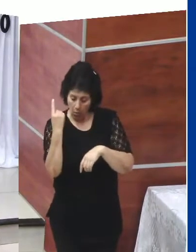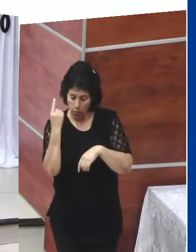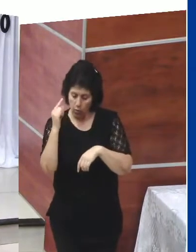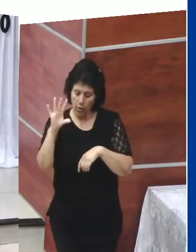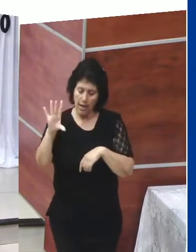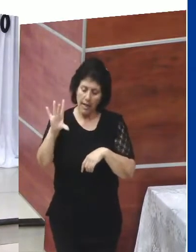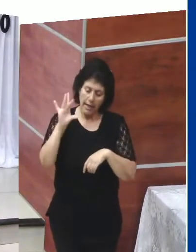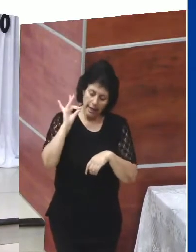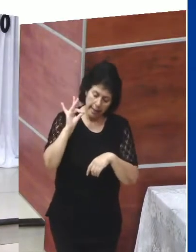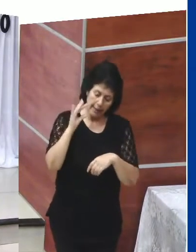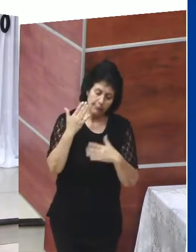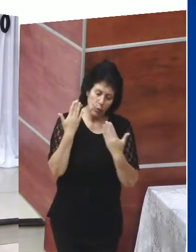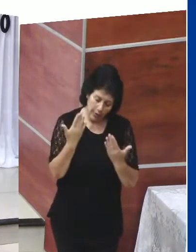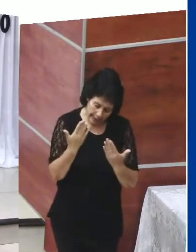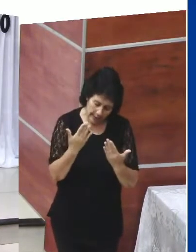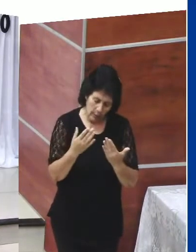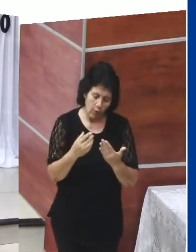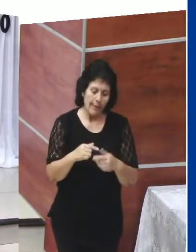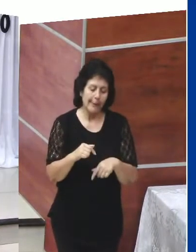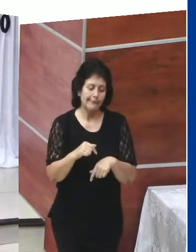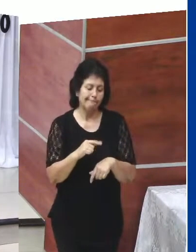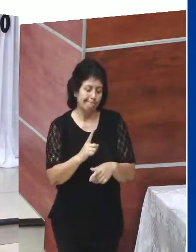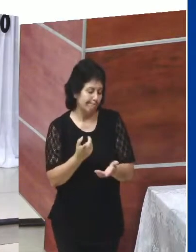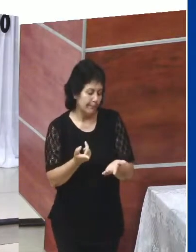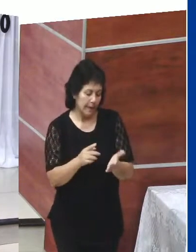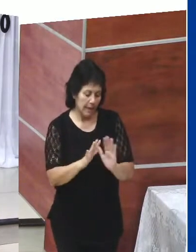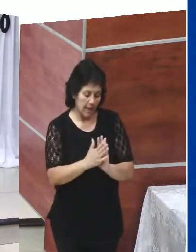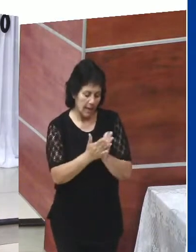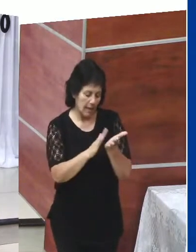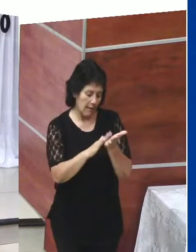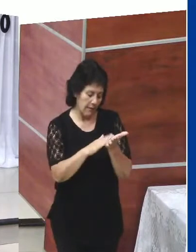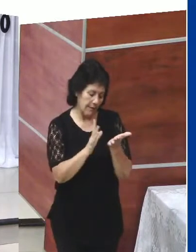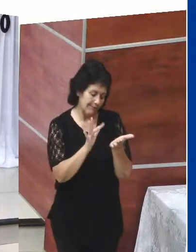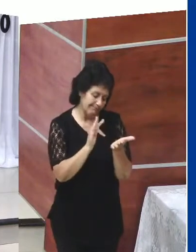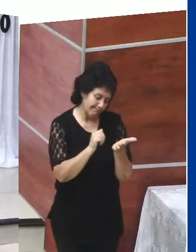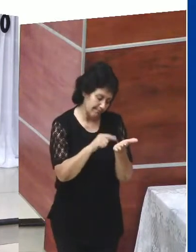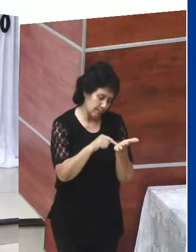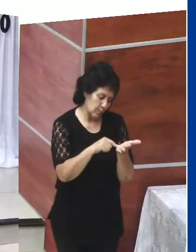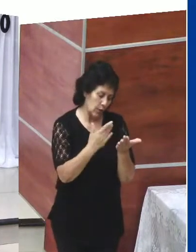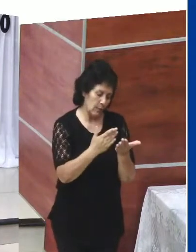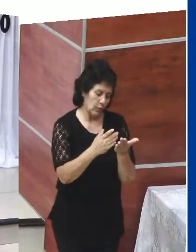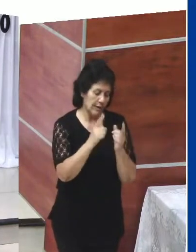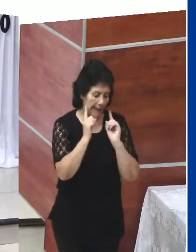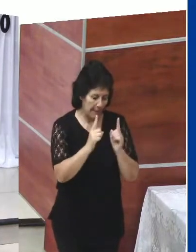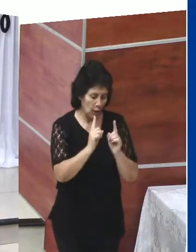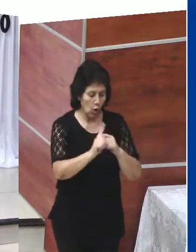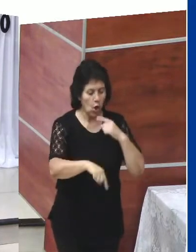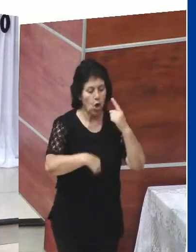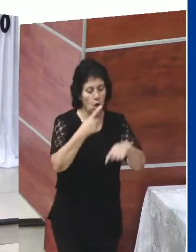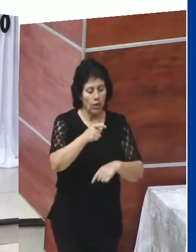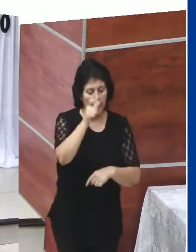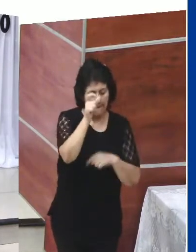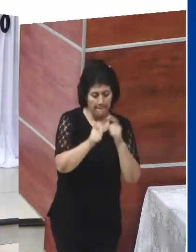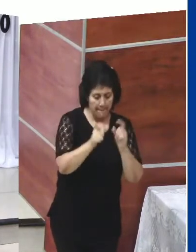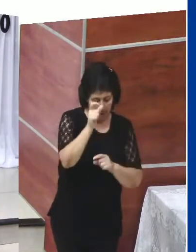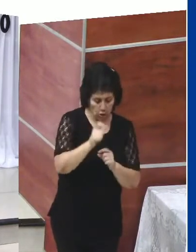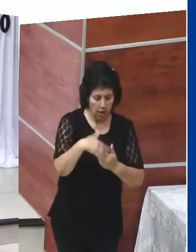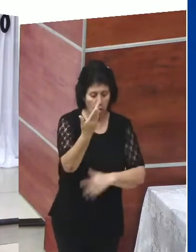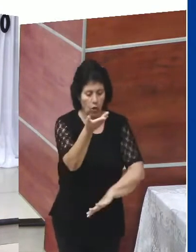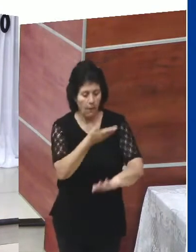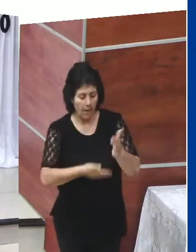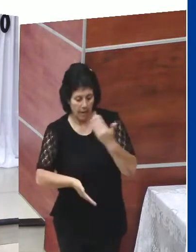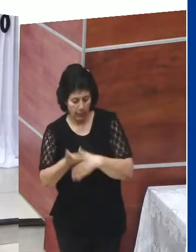un plan de lectura y a compartir eso con otros por los medios que tenemos a disposición.